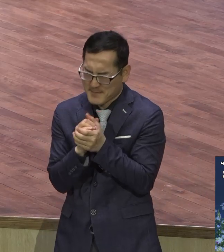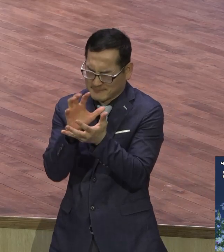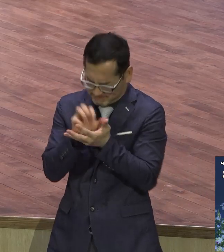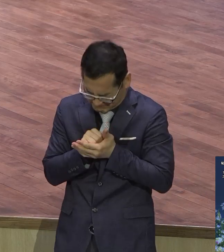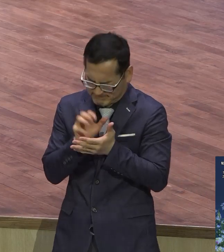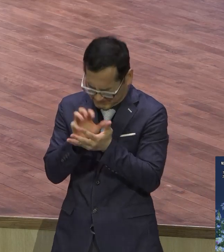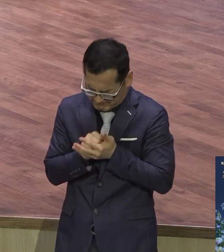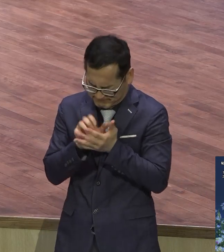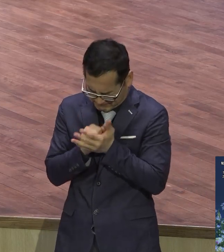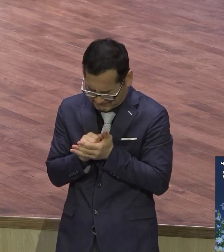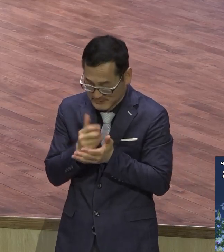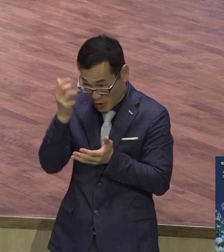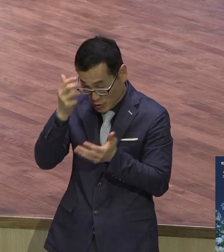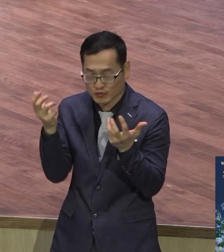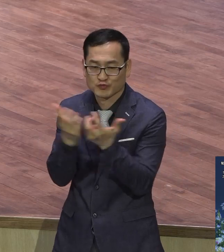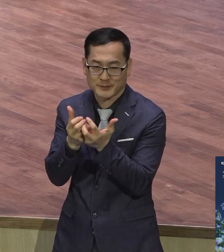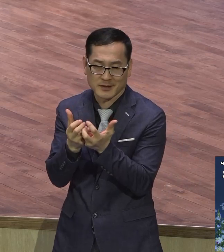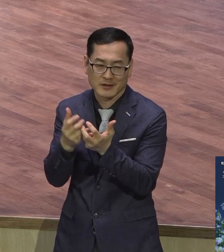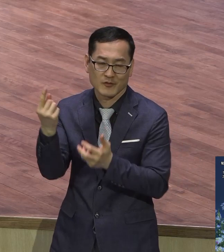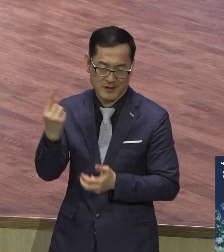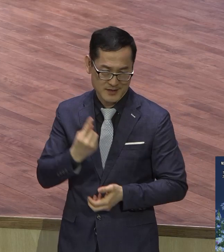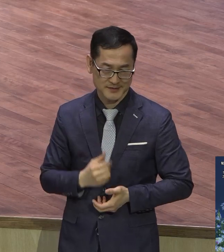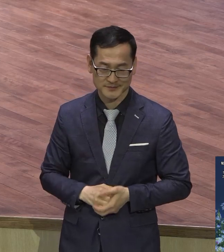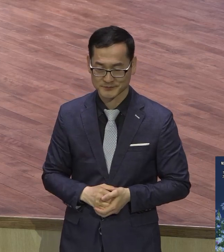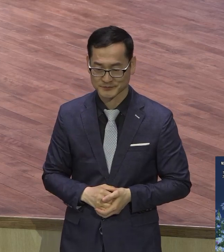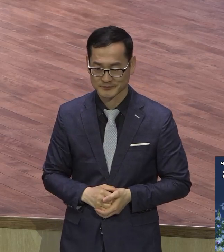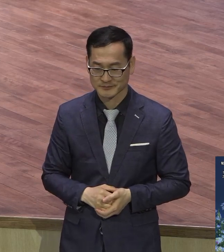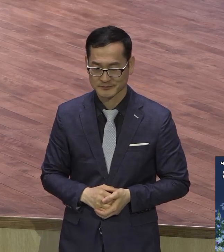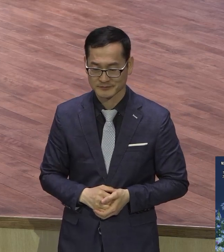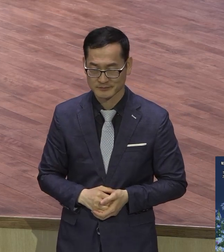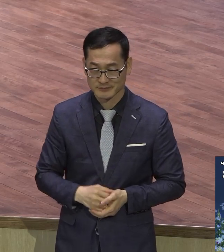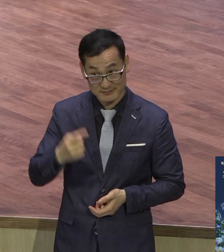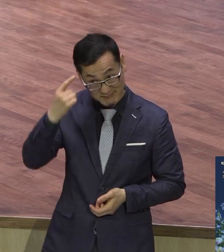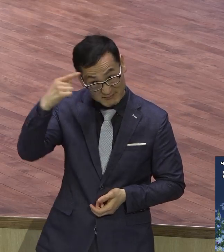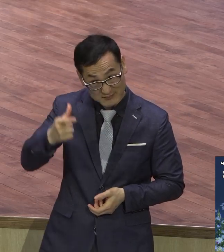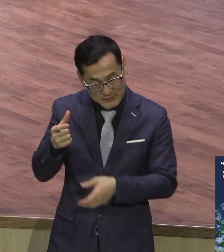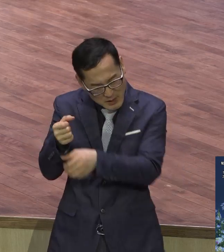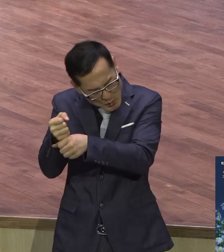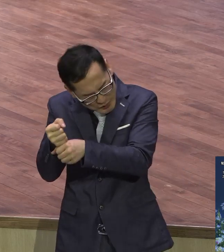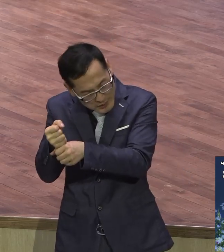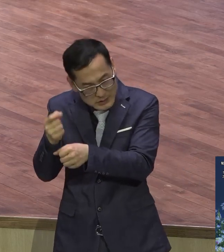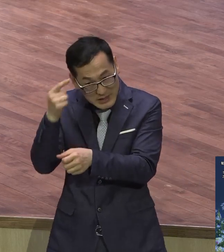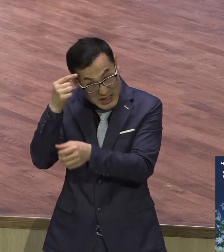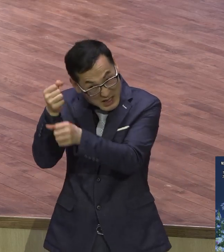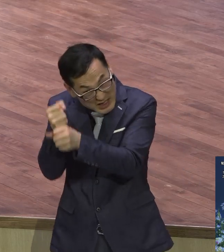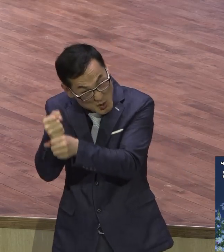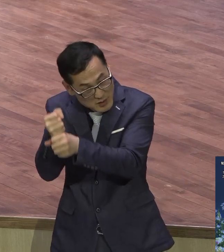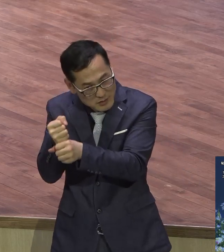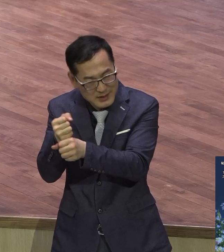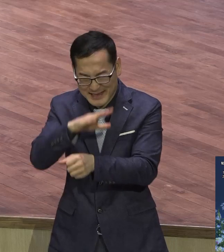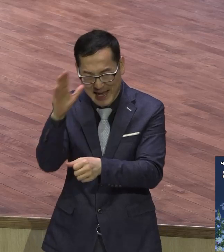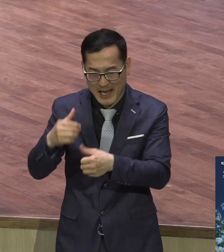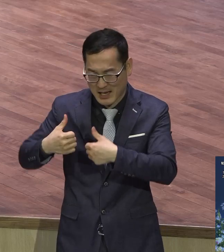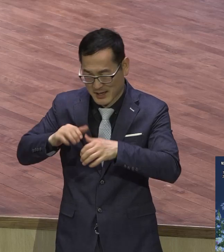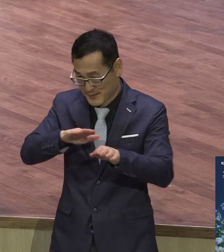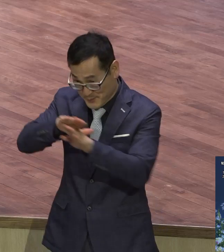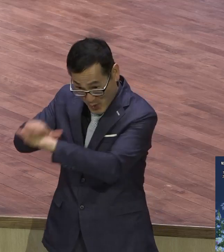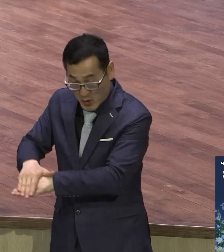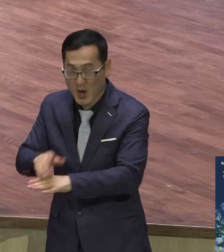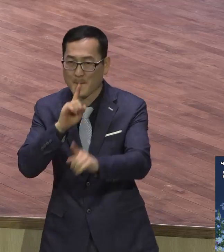그래서 강단 메시지가 중요합니다. 여러분의 여러분의 선입견 선입견 편견 편견 고정관 고정관 다 내려놓고 말씀을